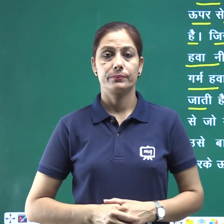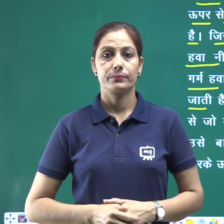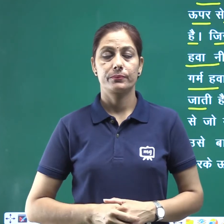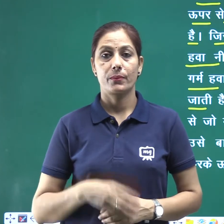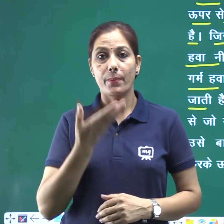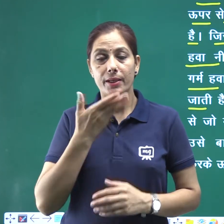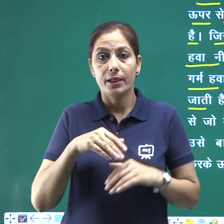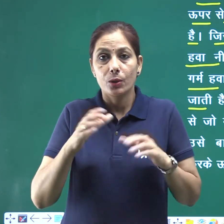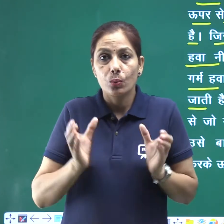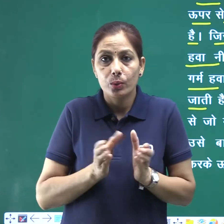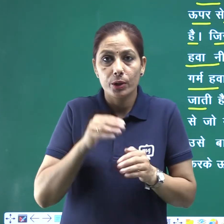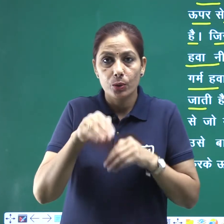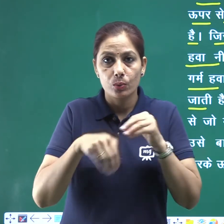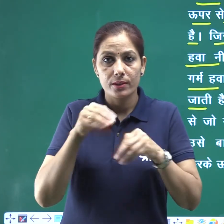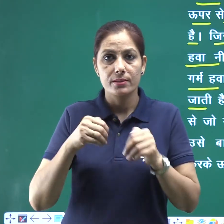कुएं की खुदाई से